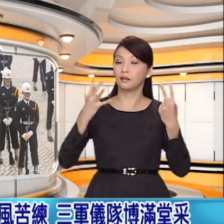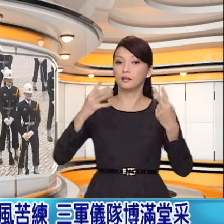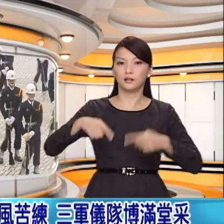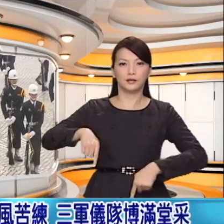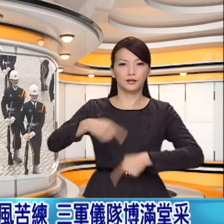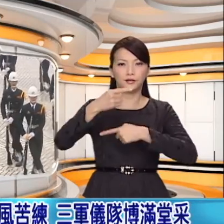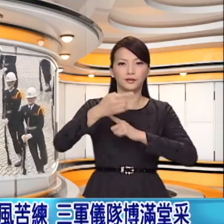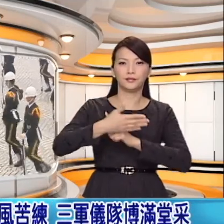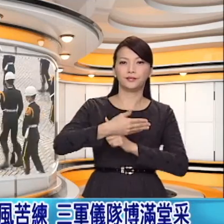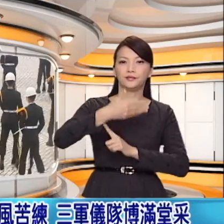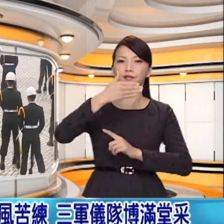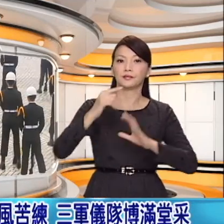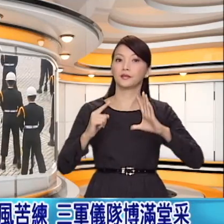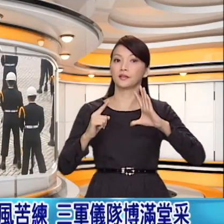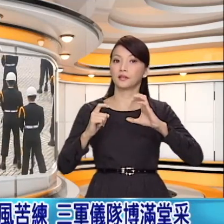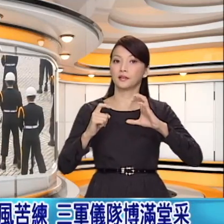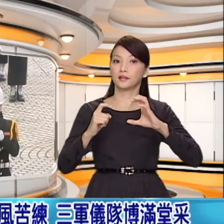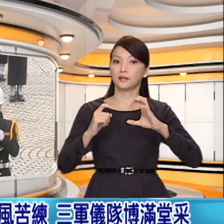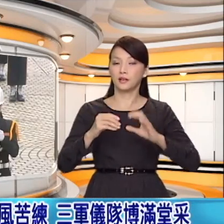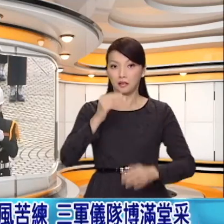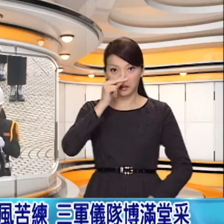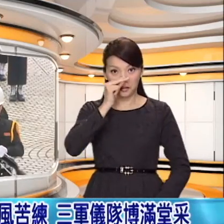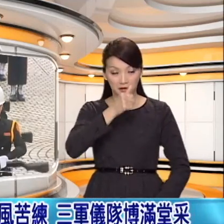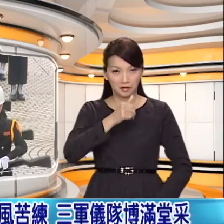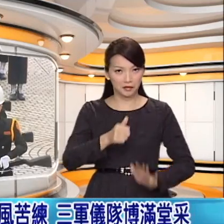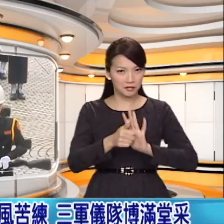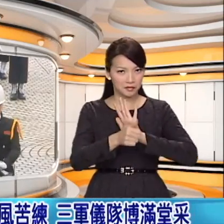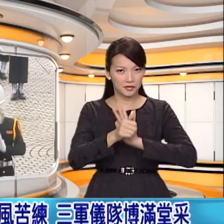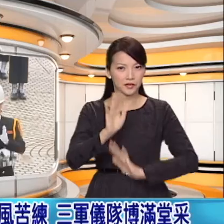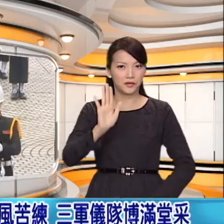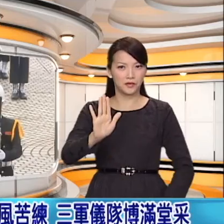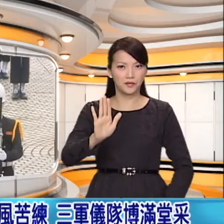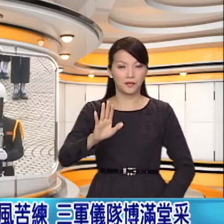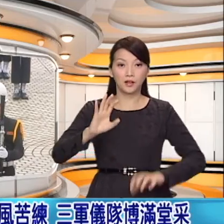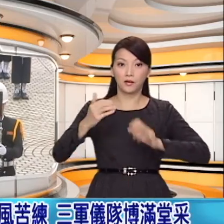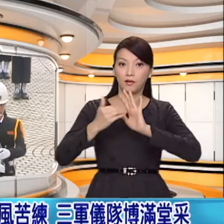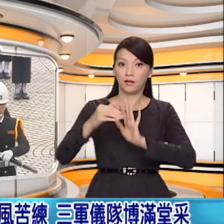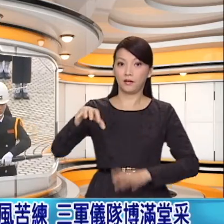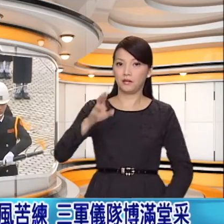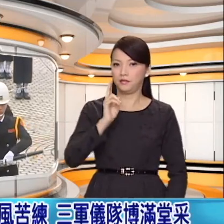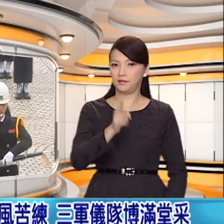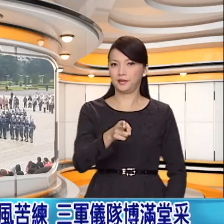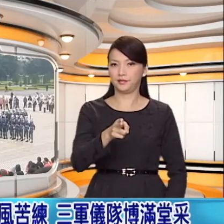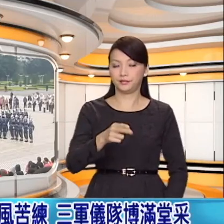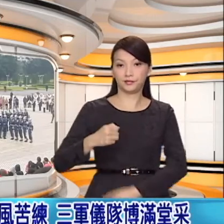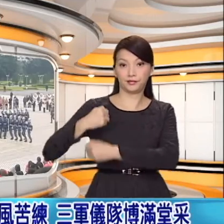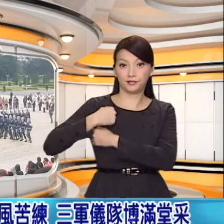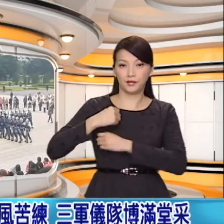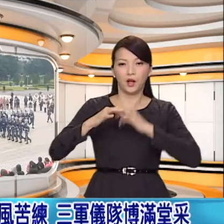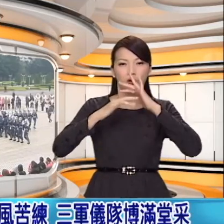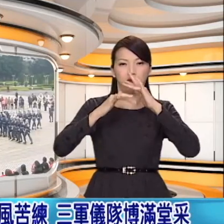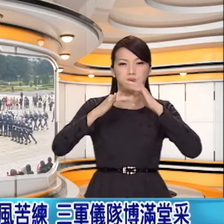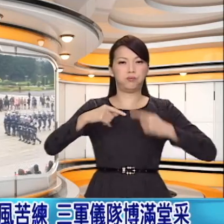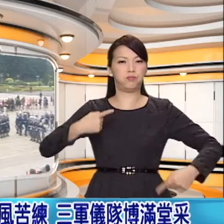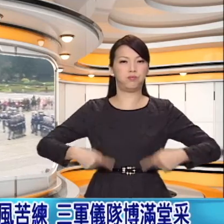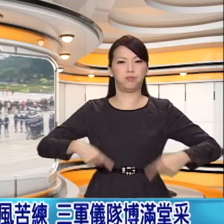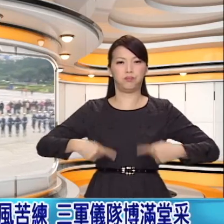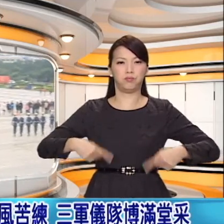2014元旦升旗典礼上将会有一场吸睛的演出，这是由国防部示范乐队与